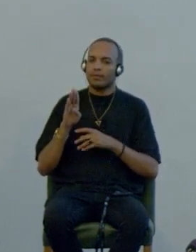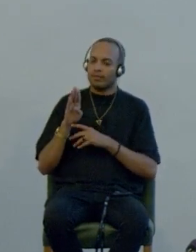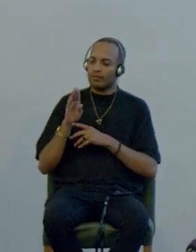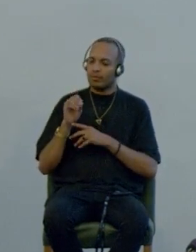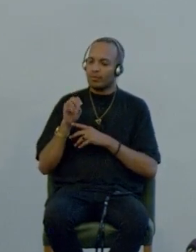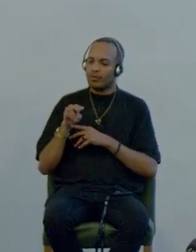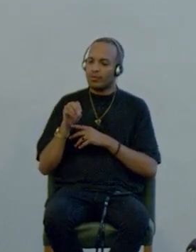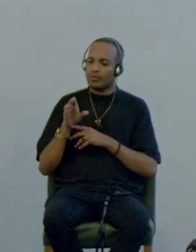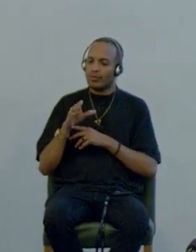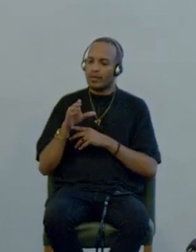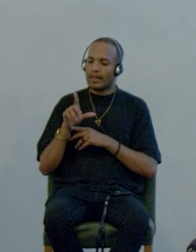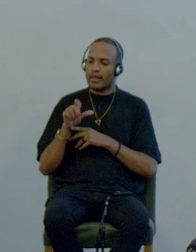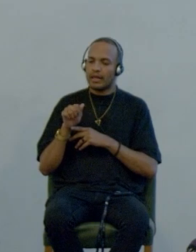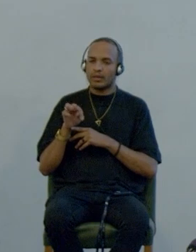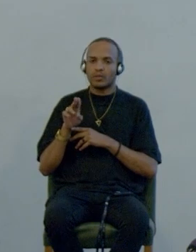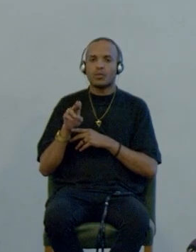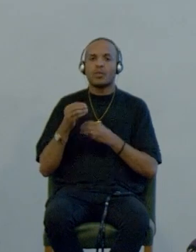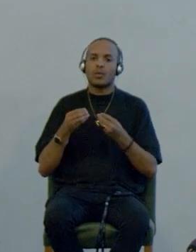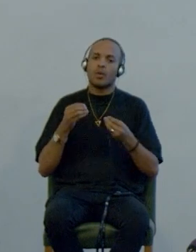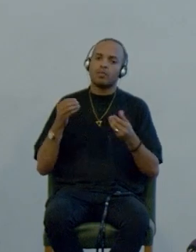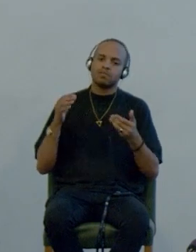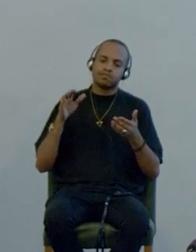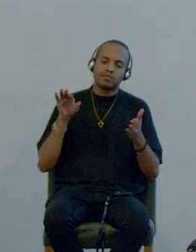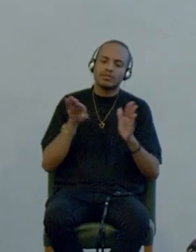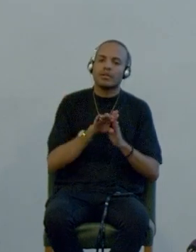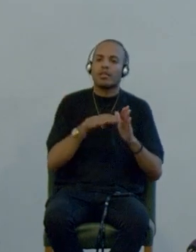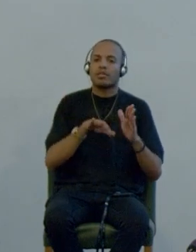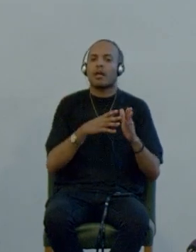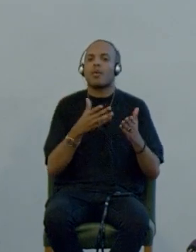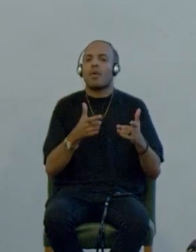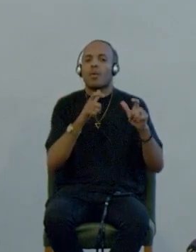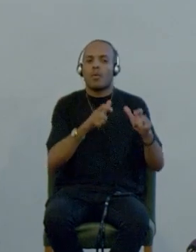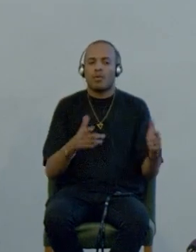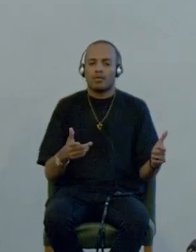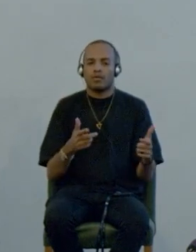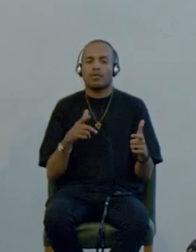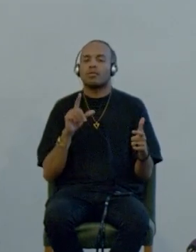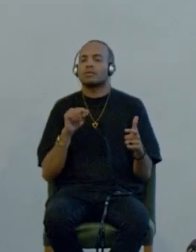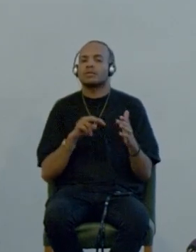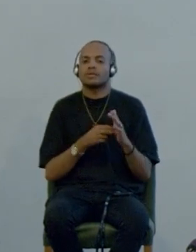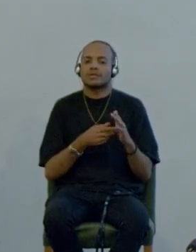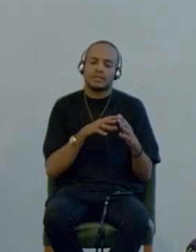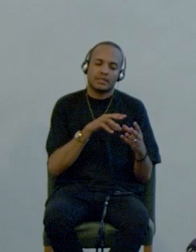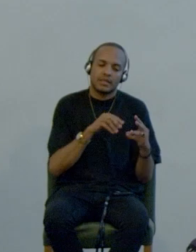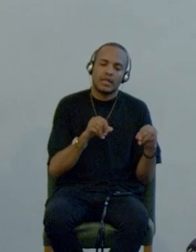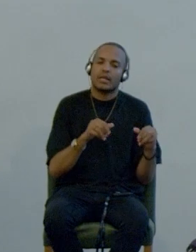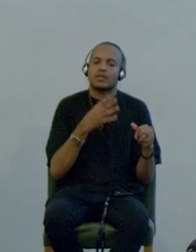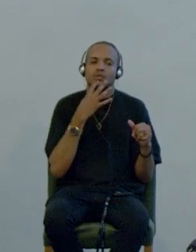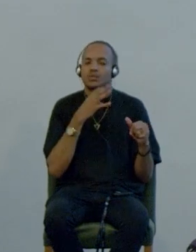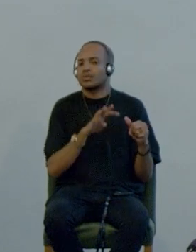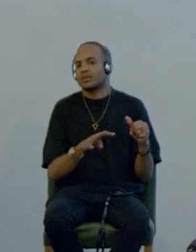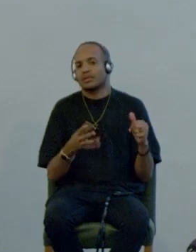C'est quoi cette terre inconnue? Et encore une fois, ce n'est pas la même terre inconnue que la terra